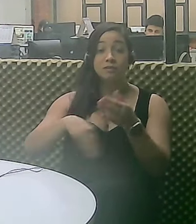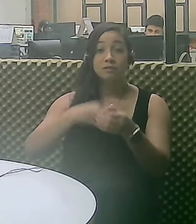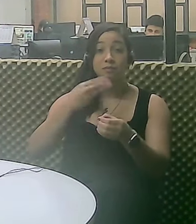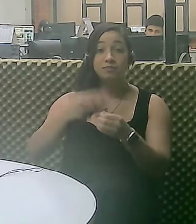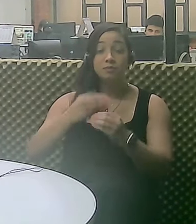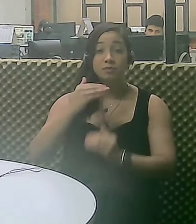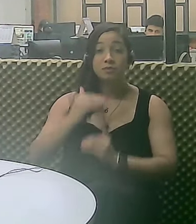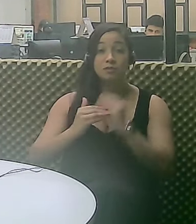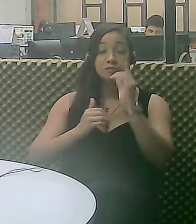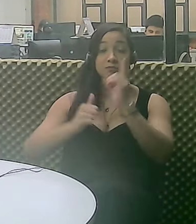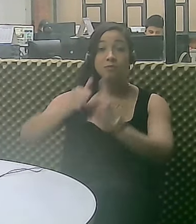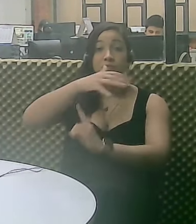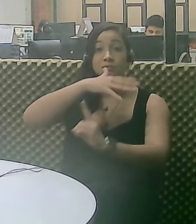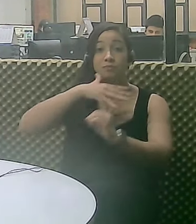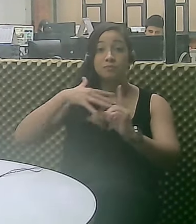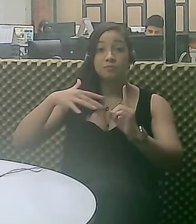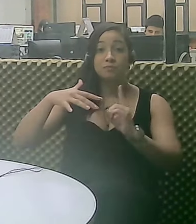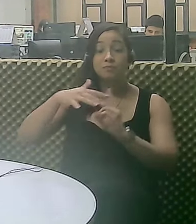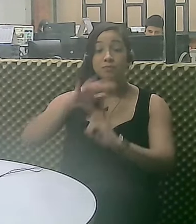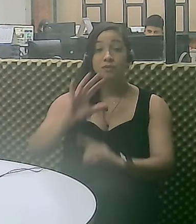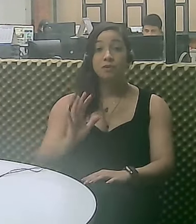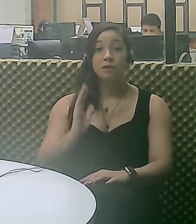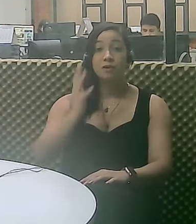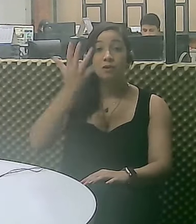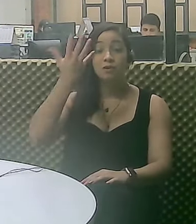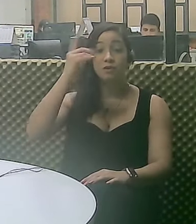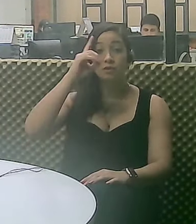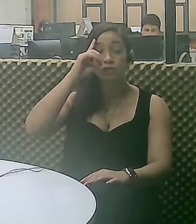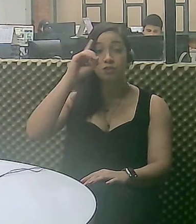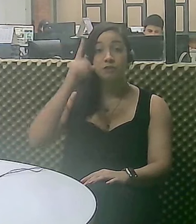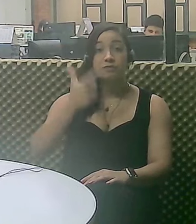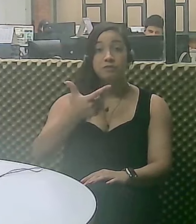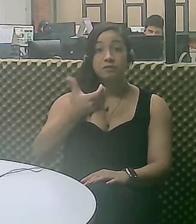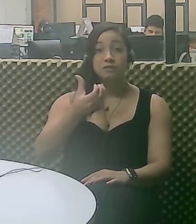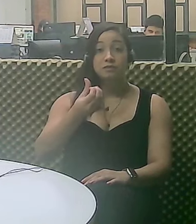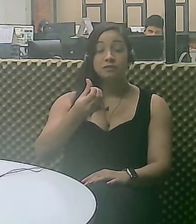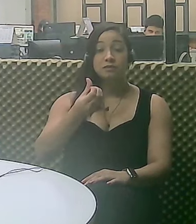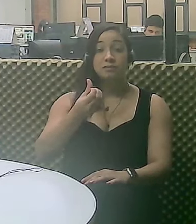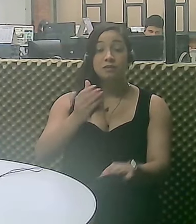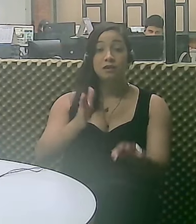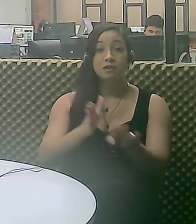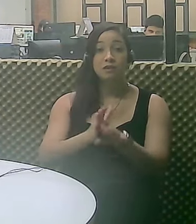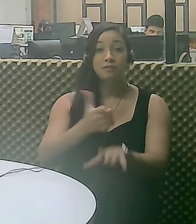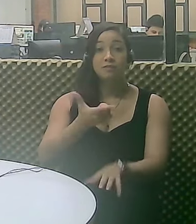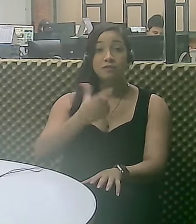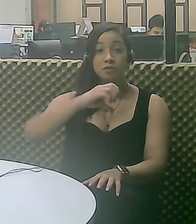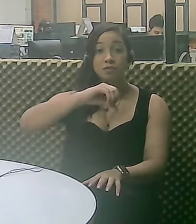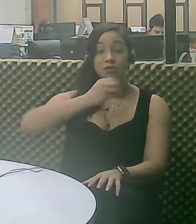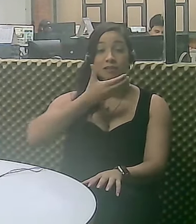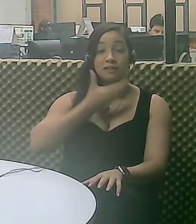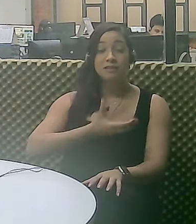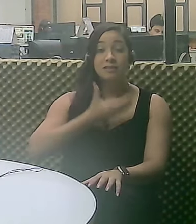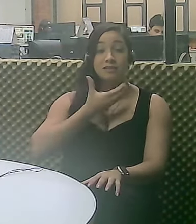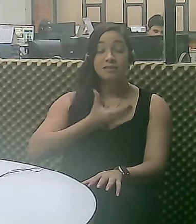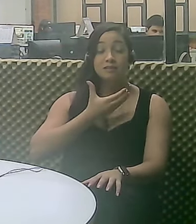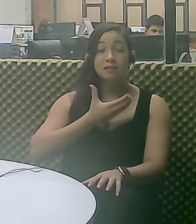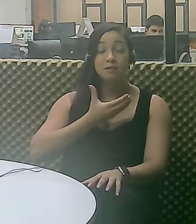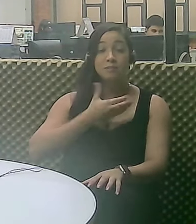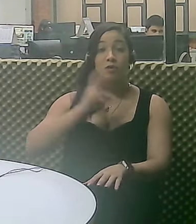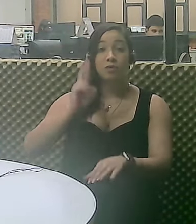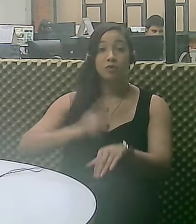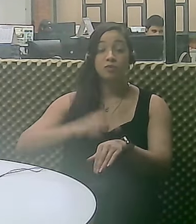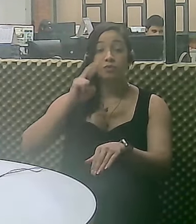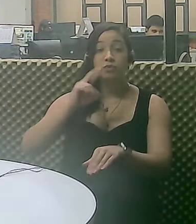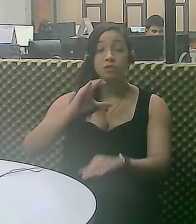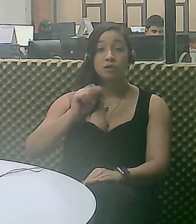de Desenvolvimento Social será realizado entre os dias 26 e 29 de dezembro na Praça Doutor